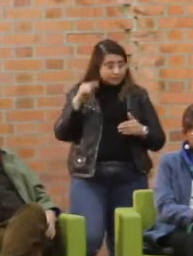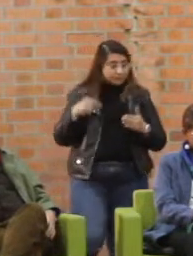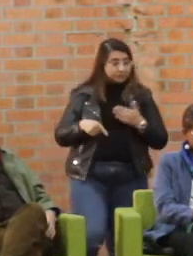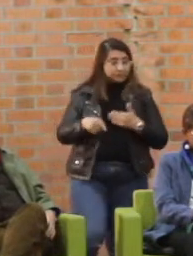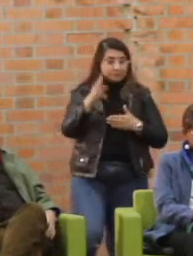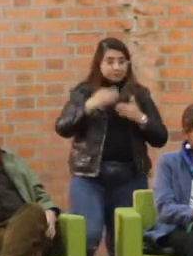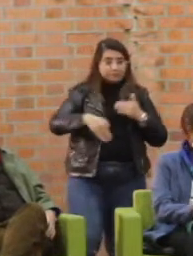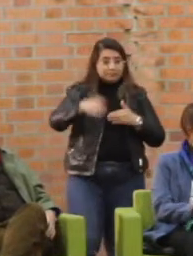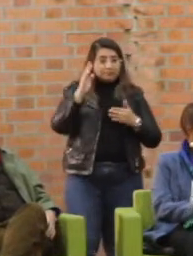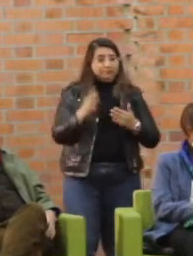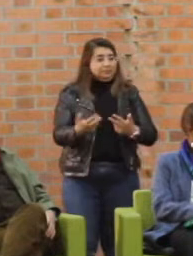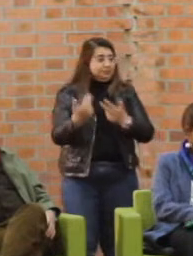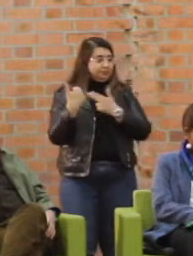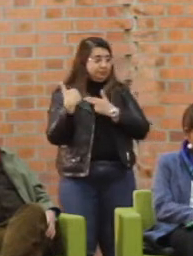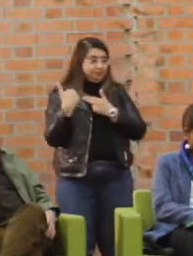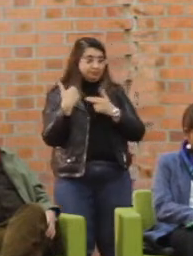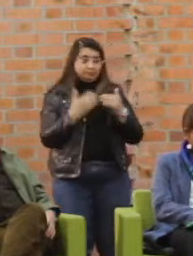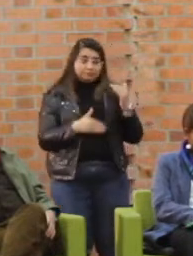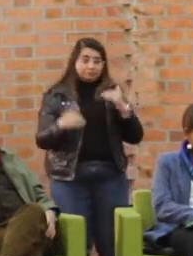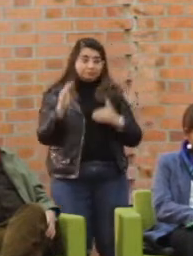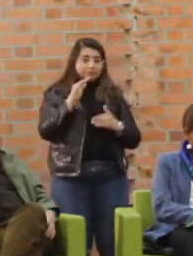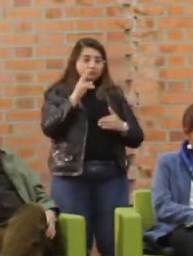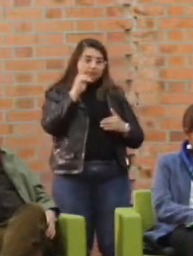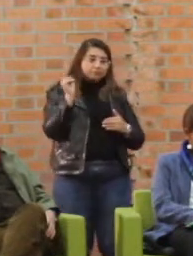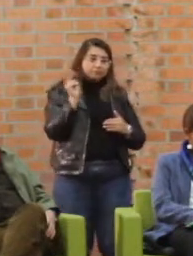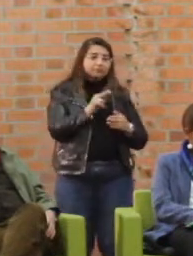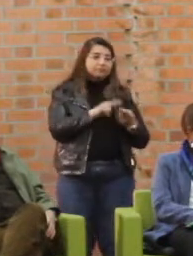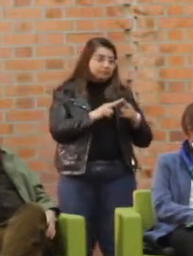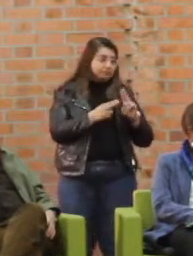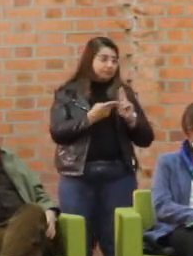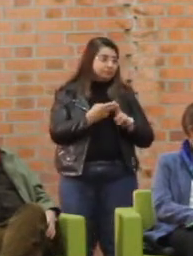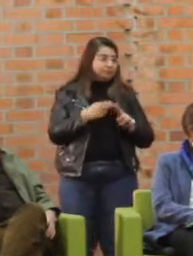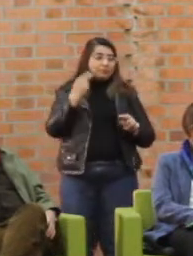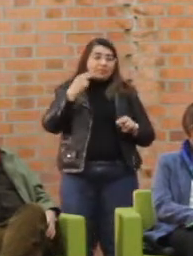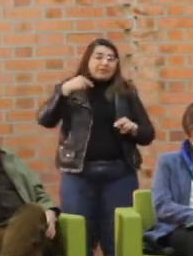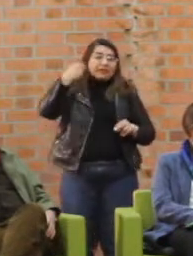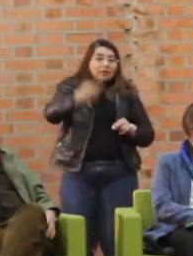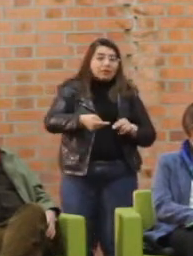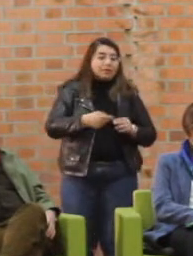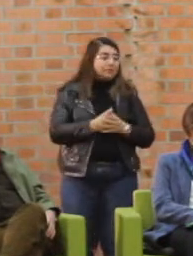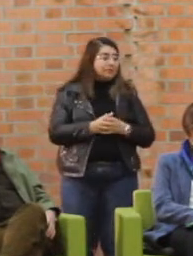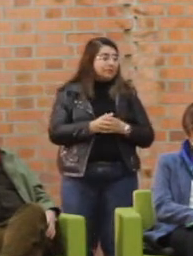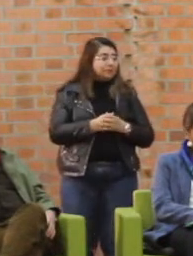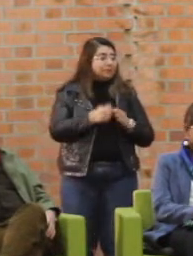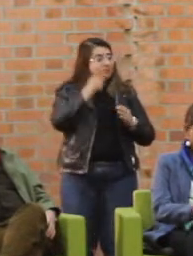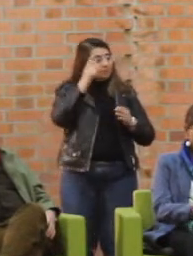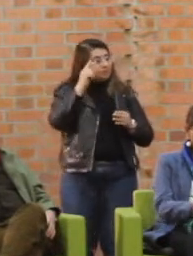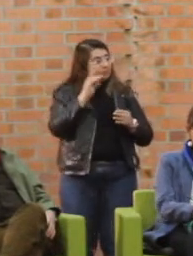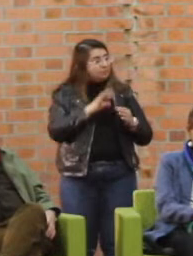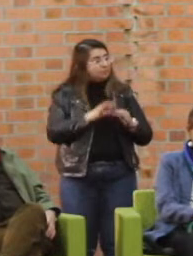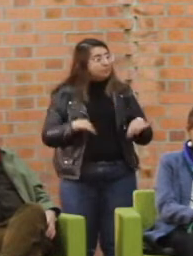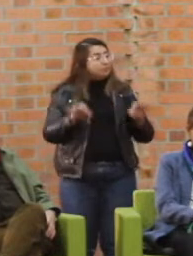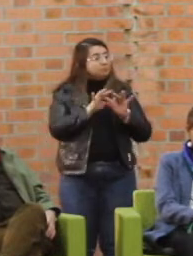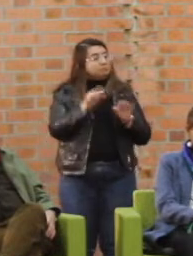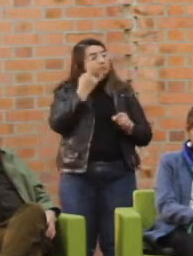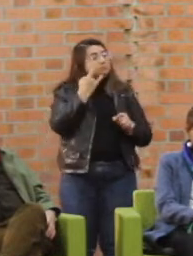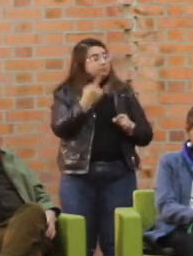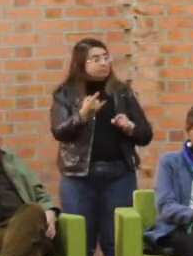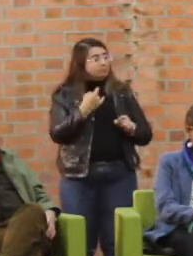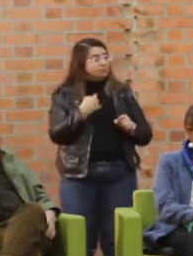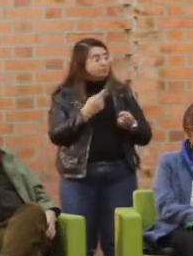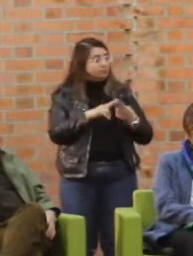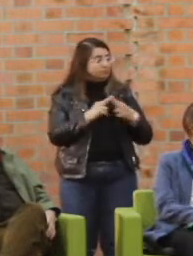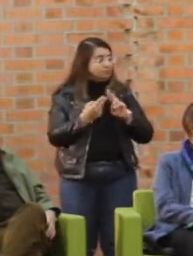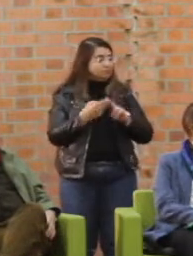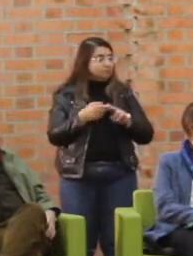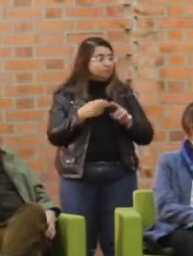maternalismos hay mucho planeta para seguir investigando en historia no es pero creo que hay una cosa interesante de esos